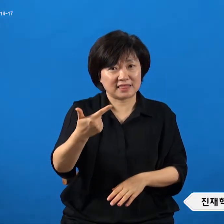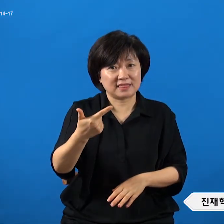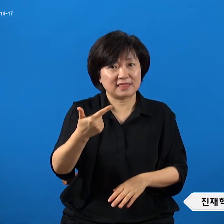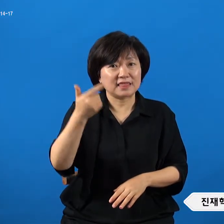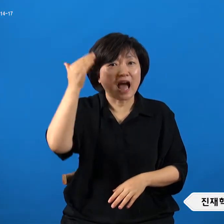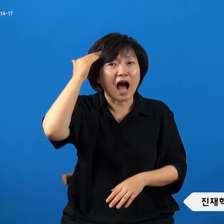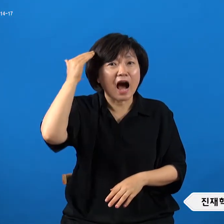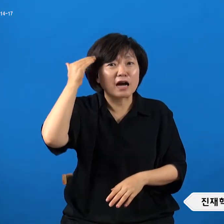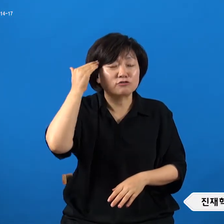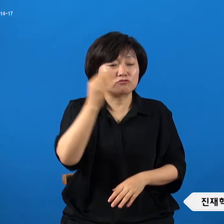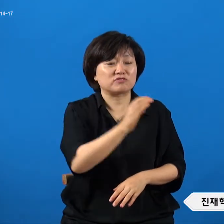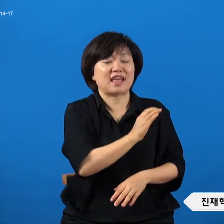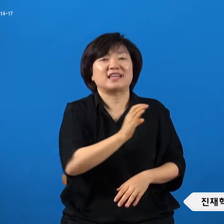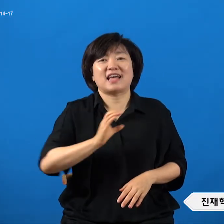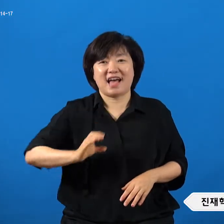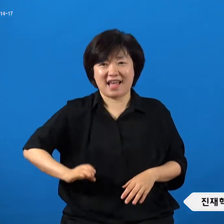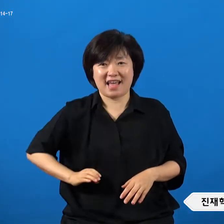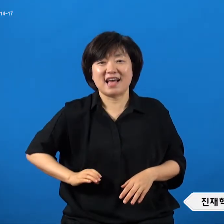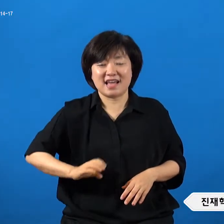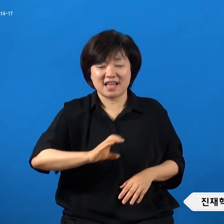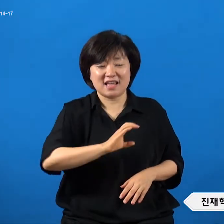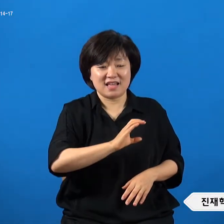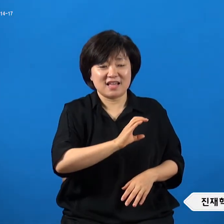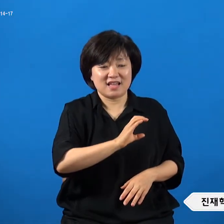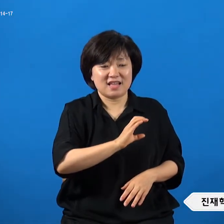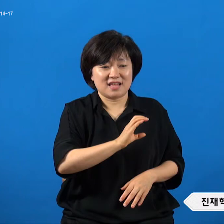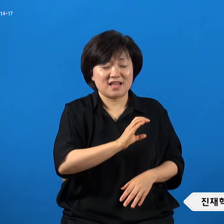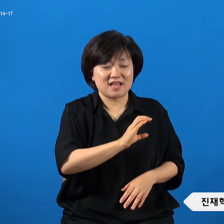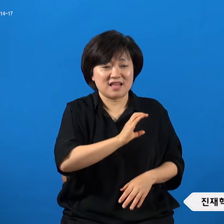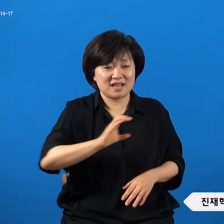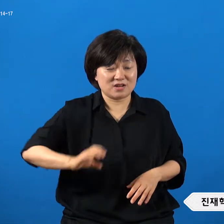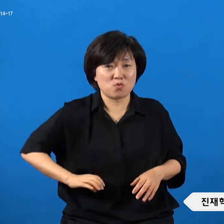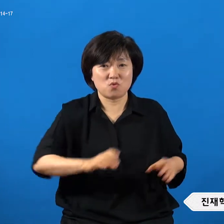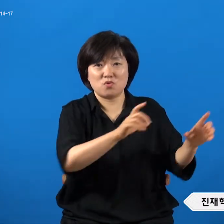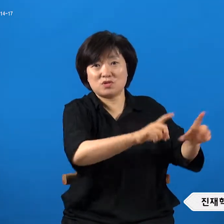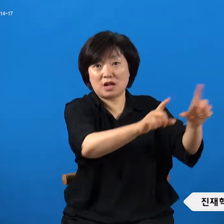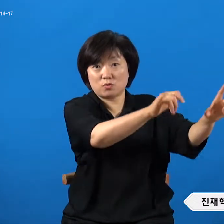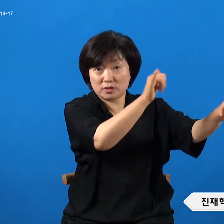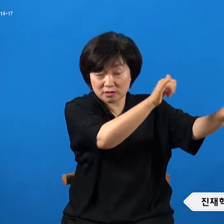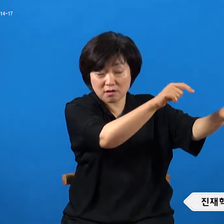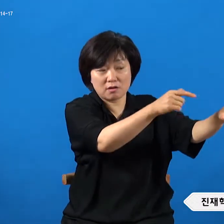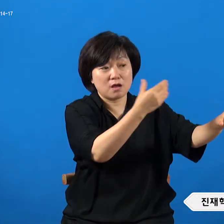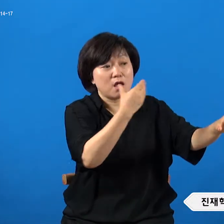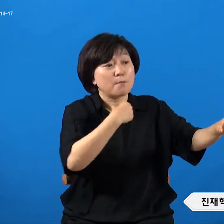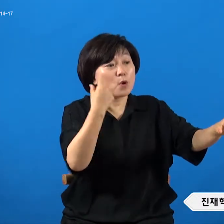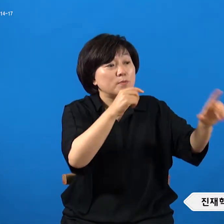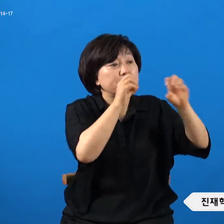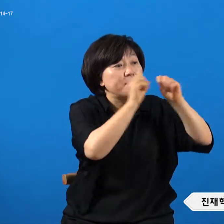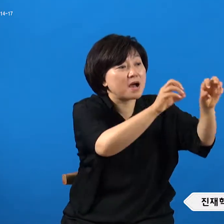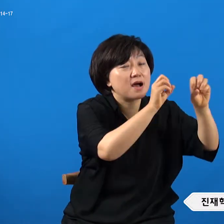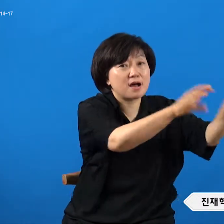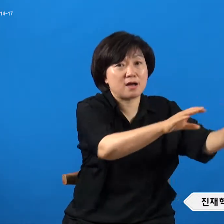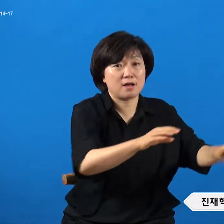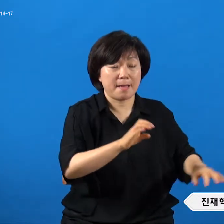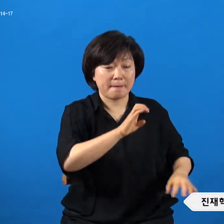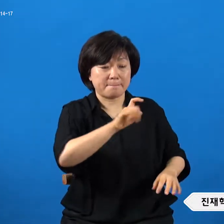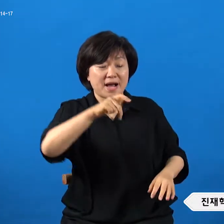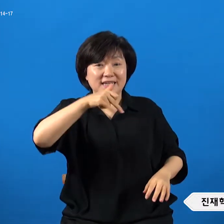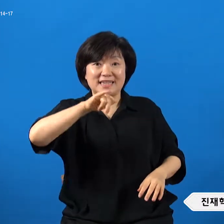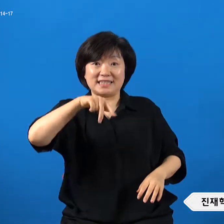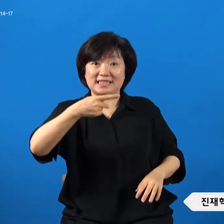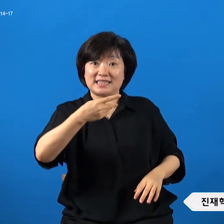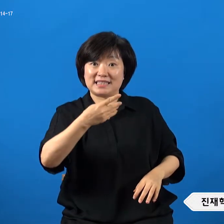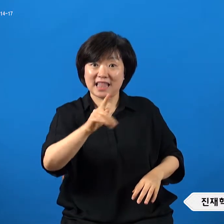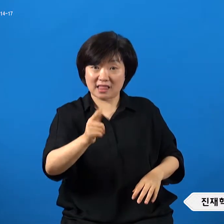대사로 계십니다. 복음의 문을 여시는 그분께서 초청하셔서 파키스탄에 이번 여름에